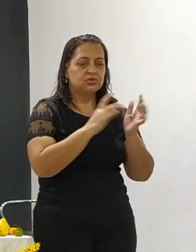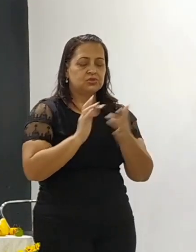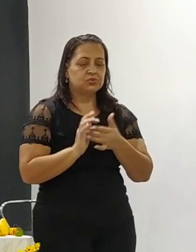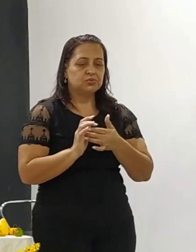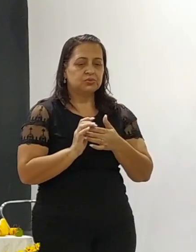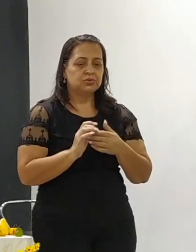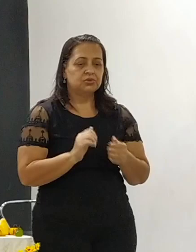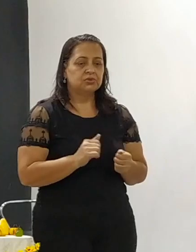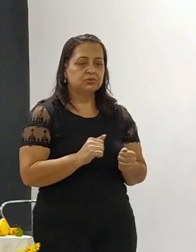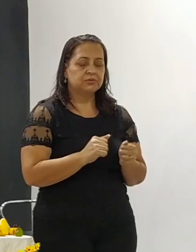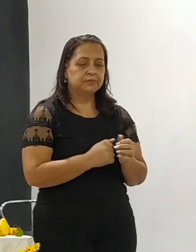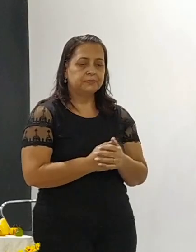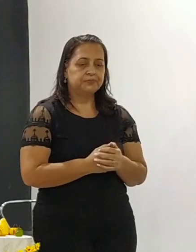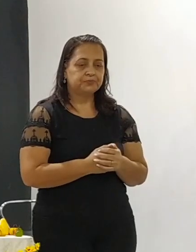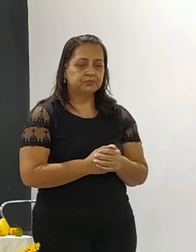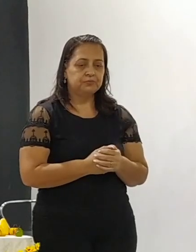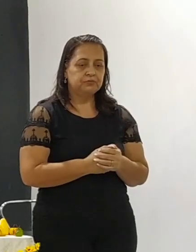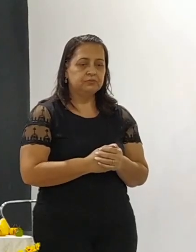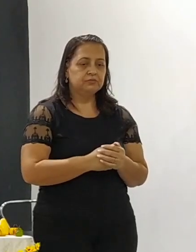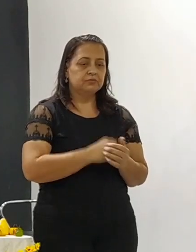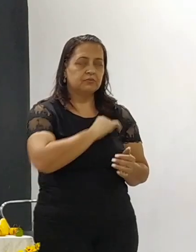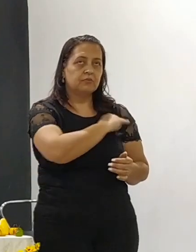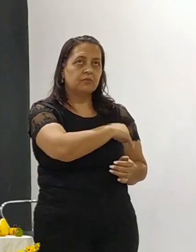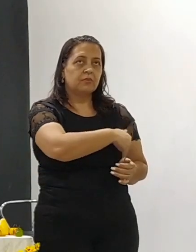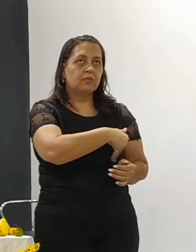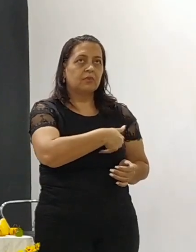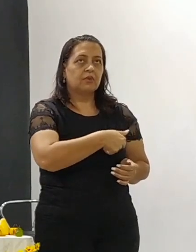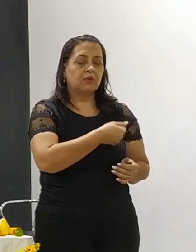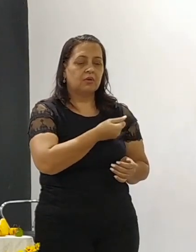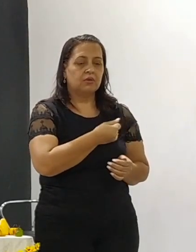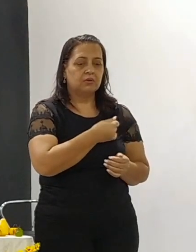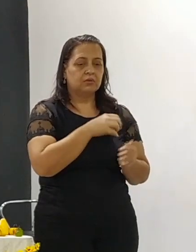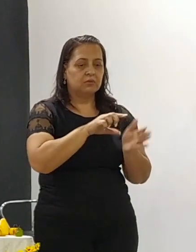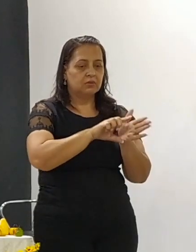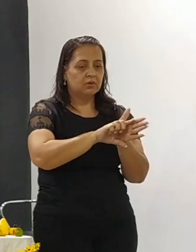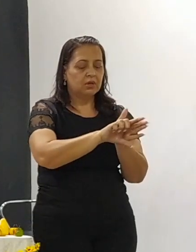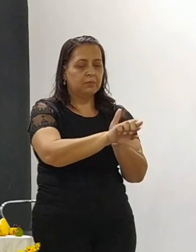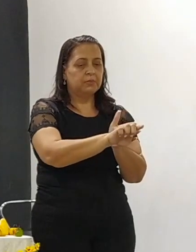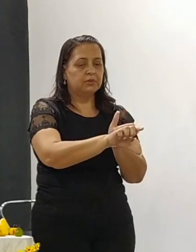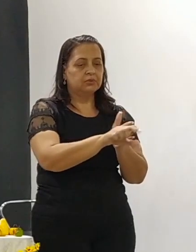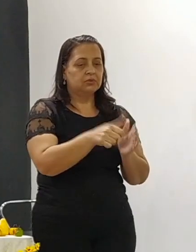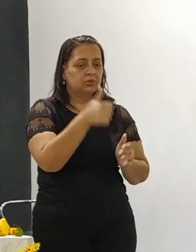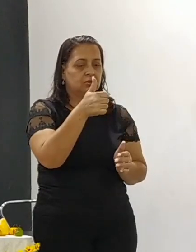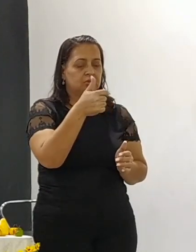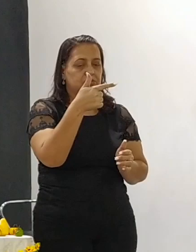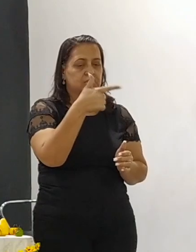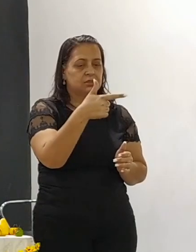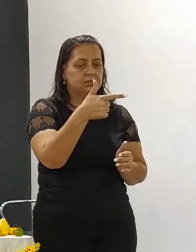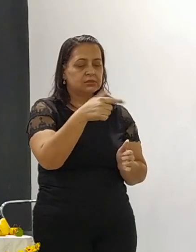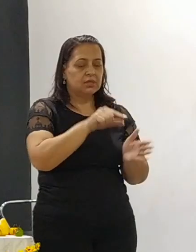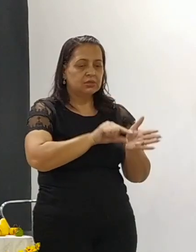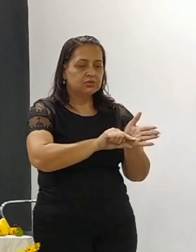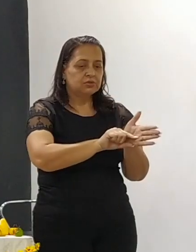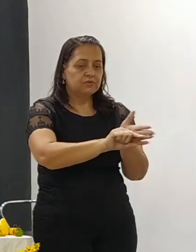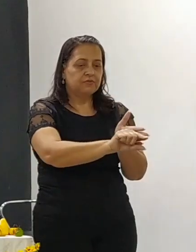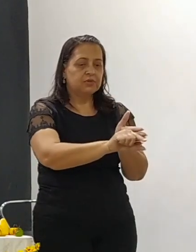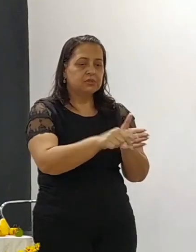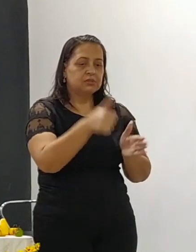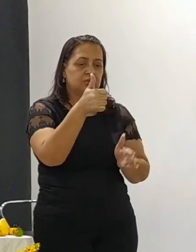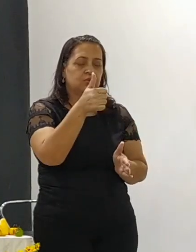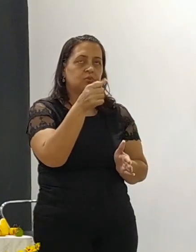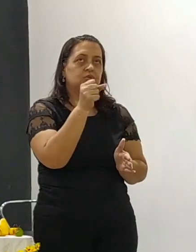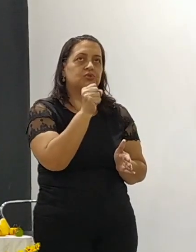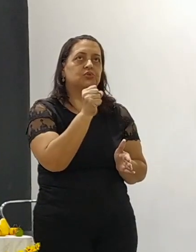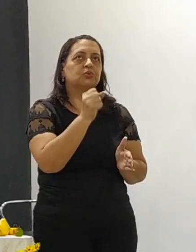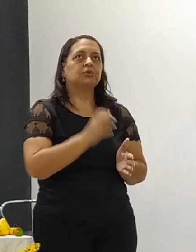Louvado seja o nome do Senhor. Lá em João capítulo 17, versículo 18, Evangelho de